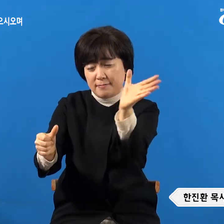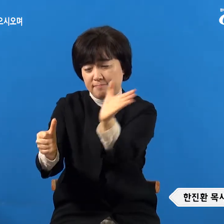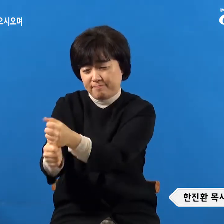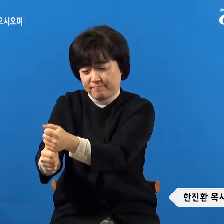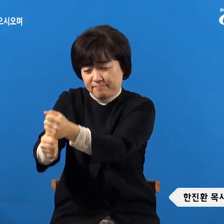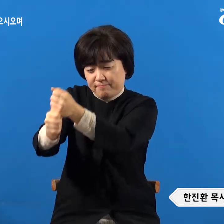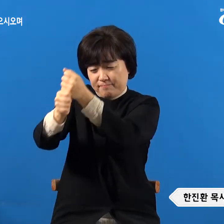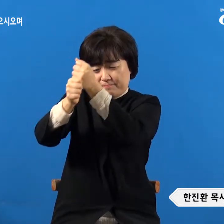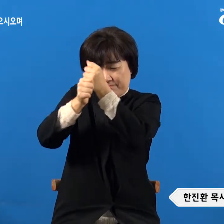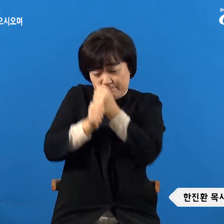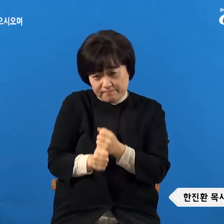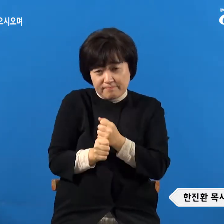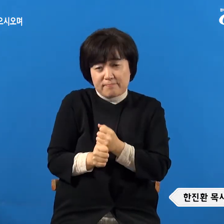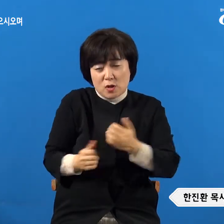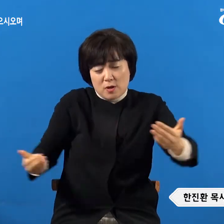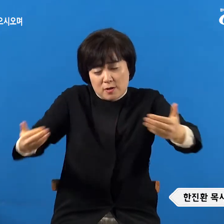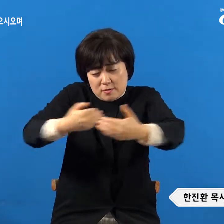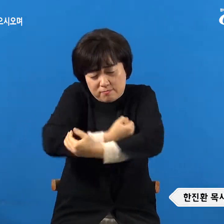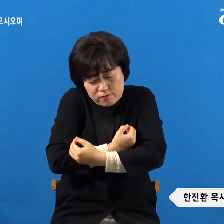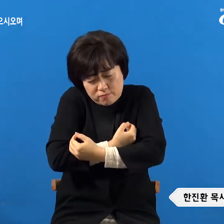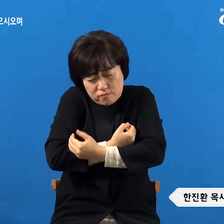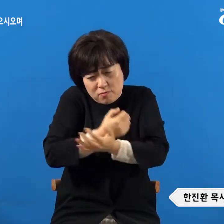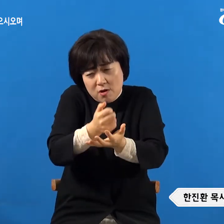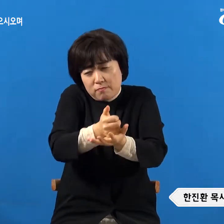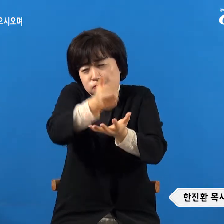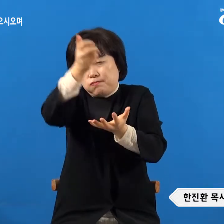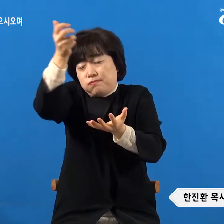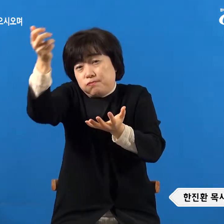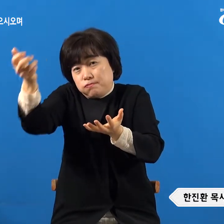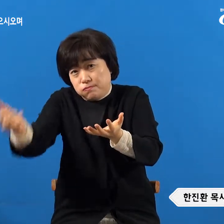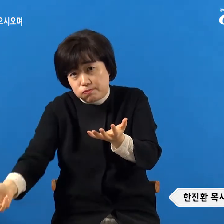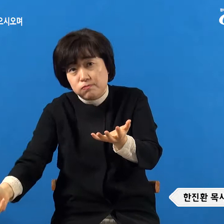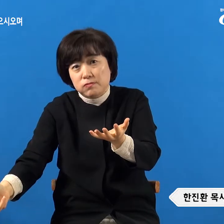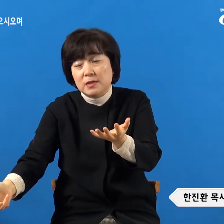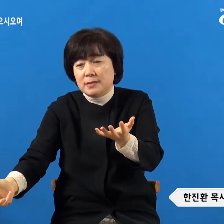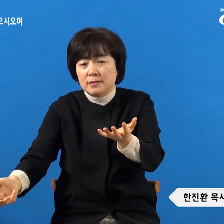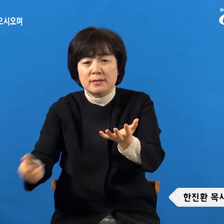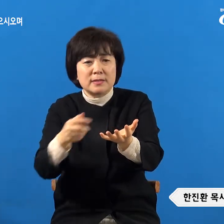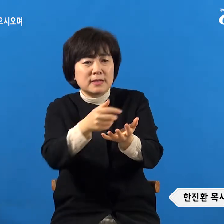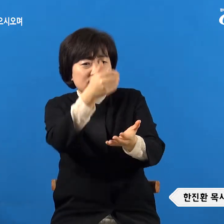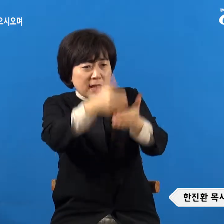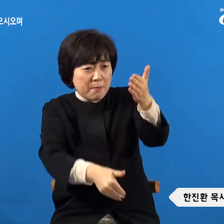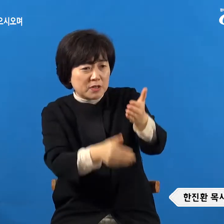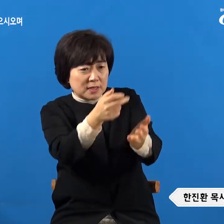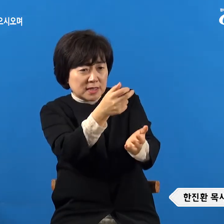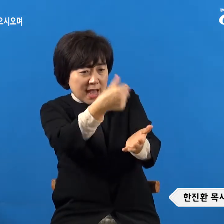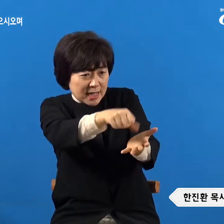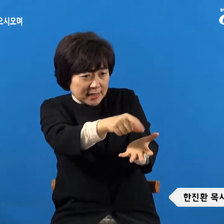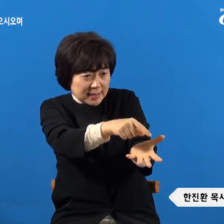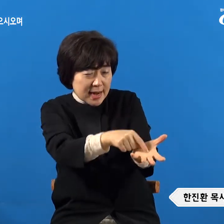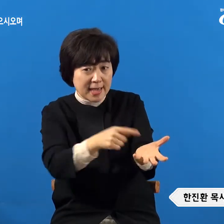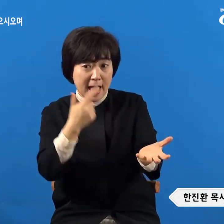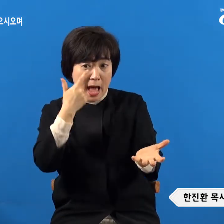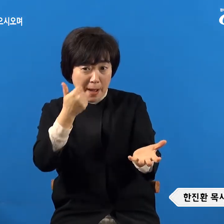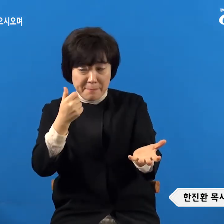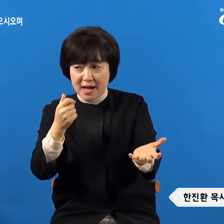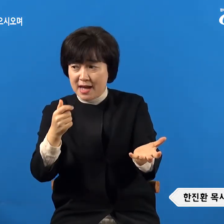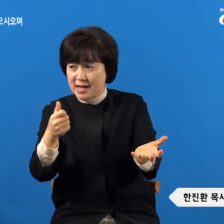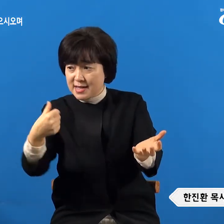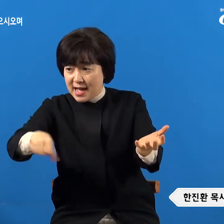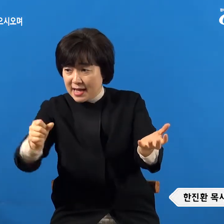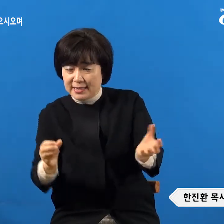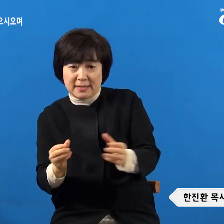거센 물살 속으로 뛰어들었습니다. 나머지 아이들에게는 아빠가 곧 돌아올 테니까 두려워하지 말고